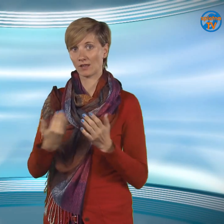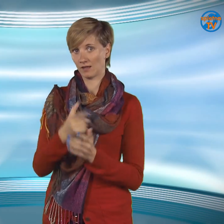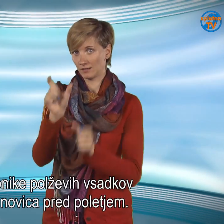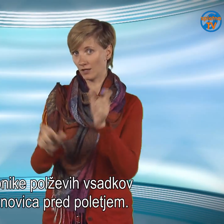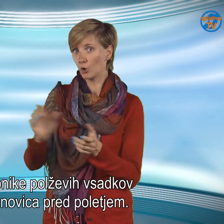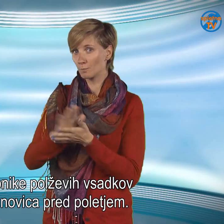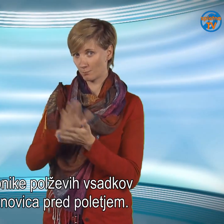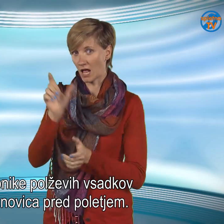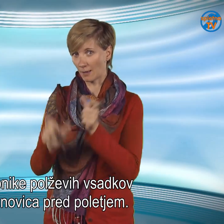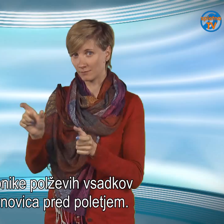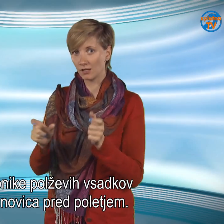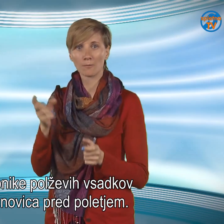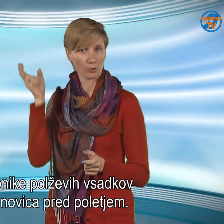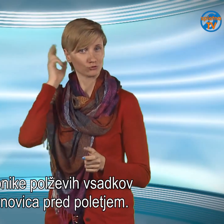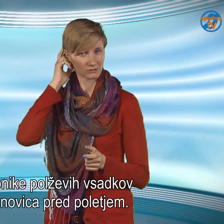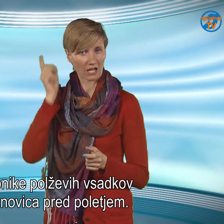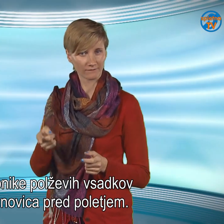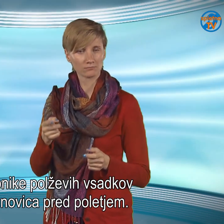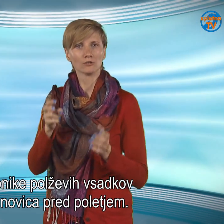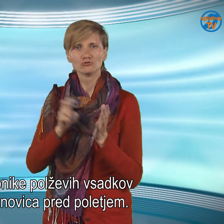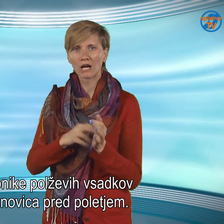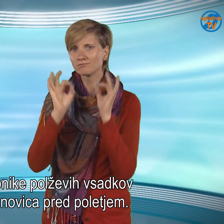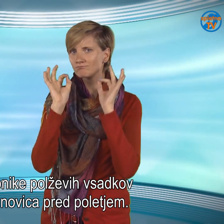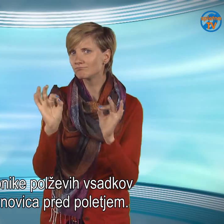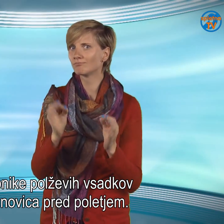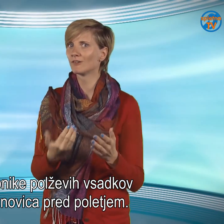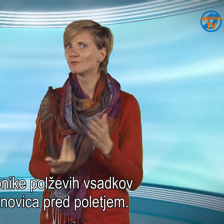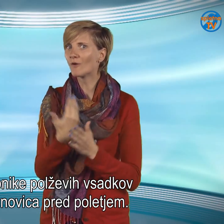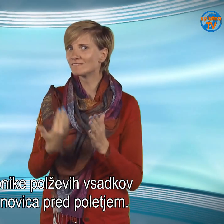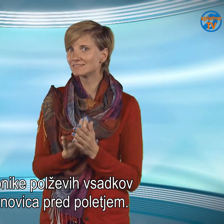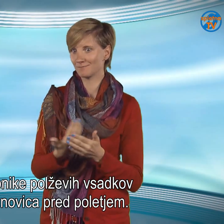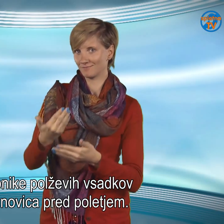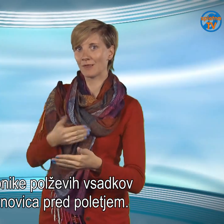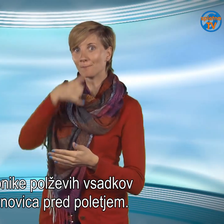Za uporabnike polževih vsadkov še dobra novica pred poletjem.